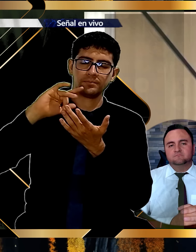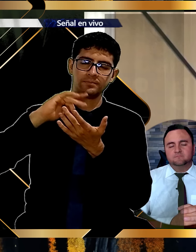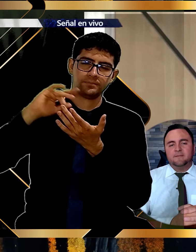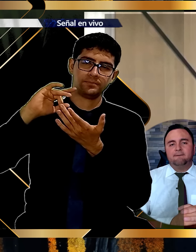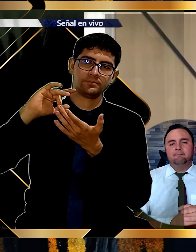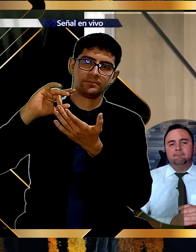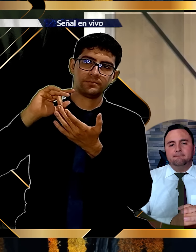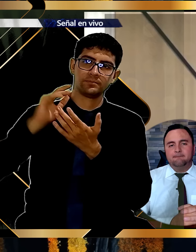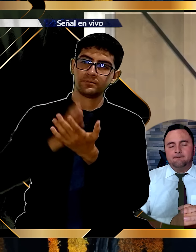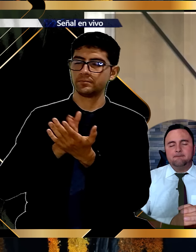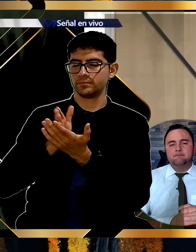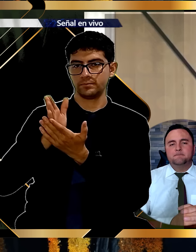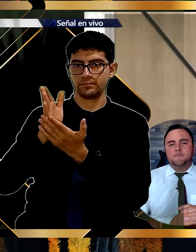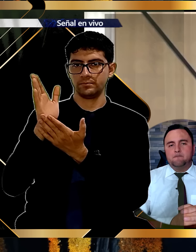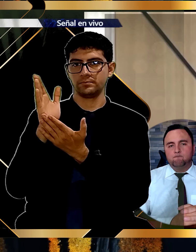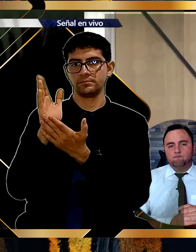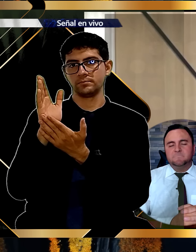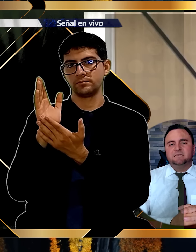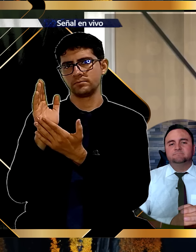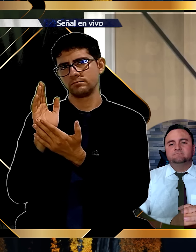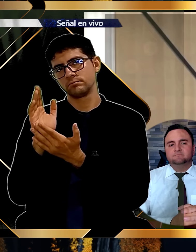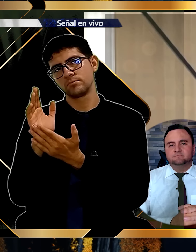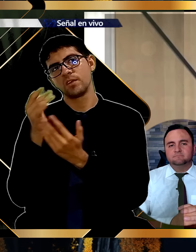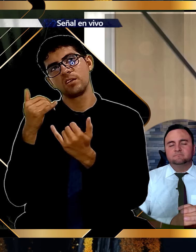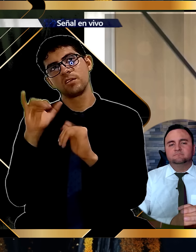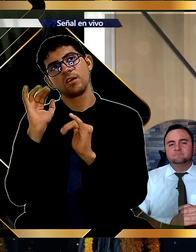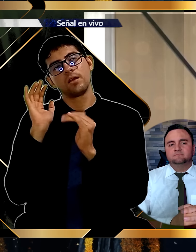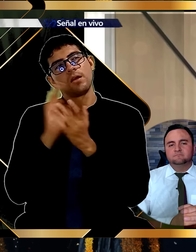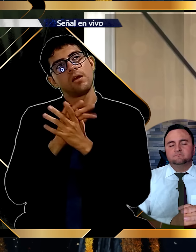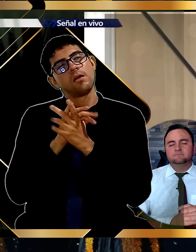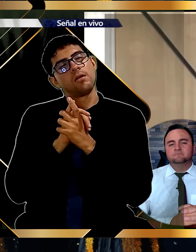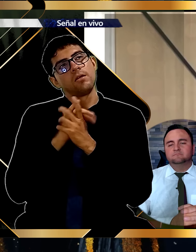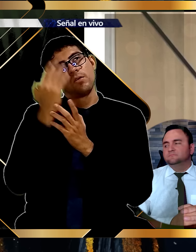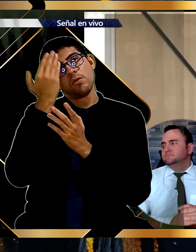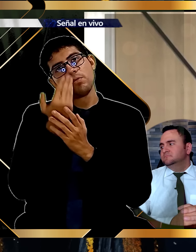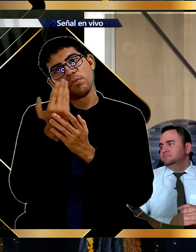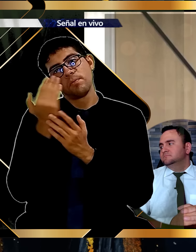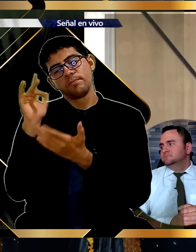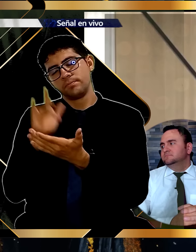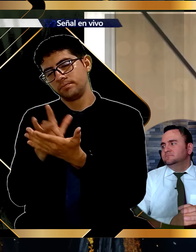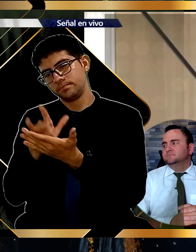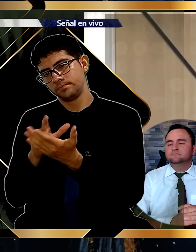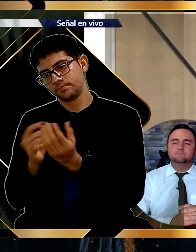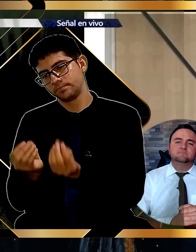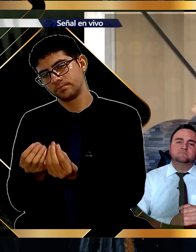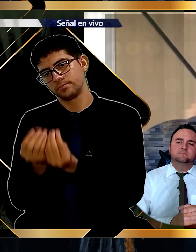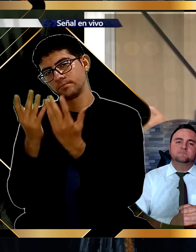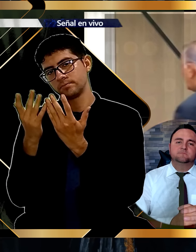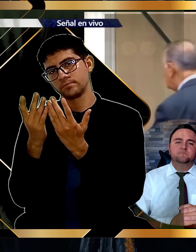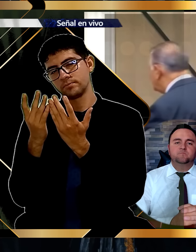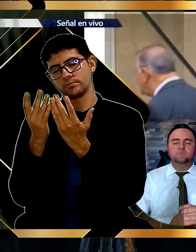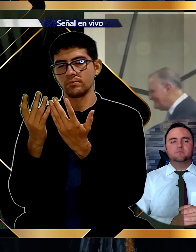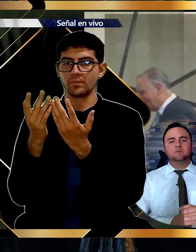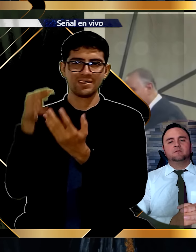culto, no. No, es que vamos al baño. Vamos al baño diario. Esa embalse no se